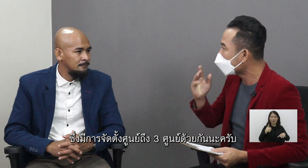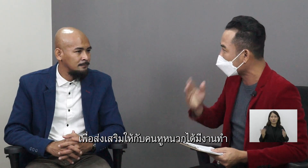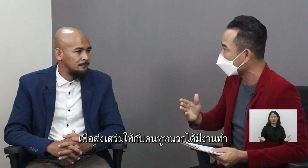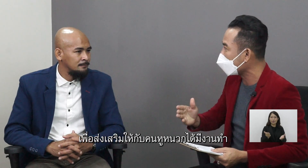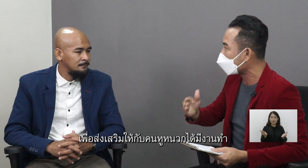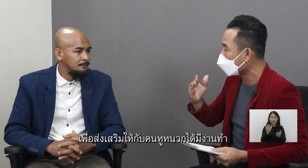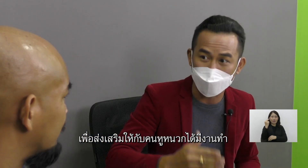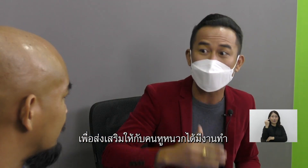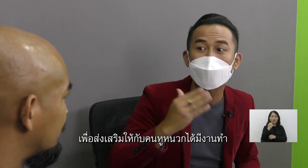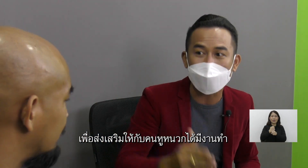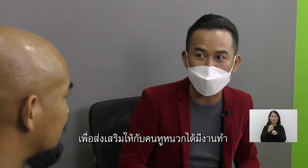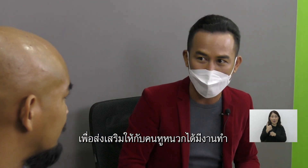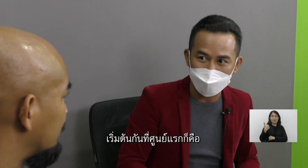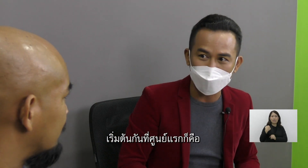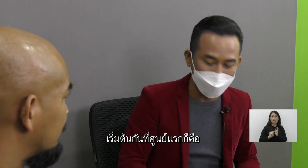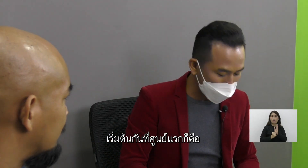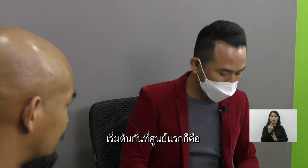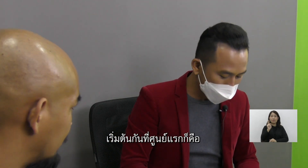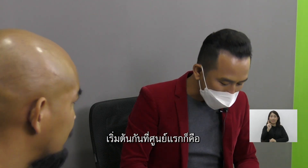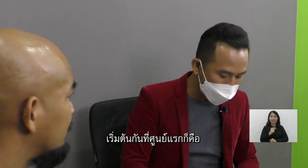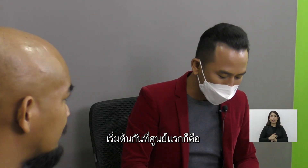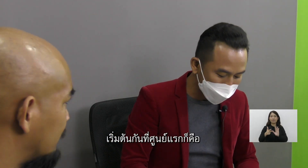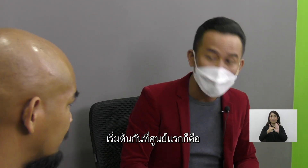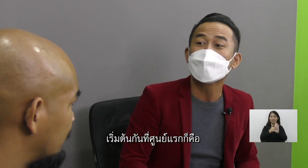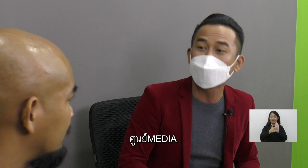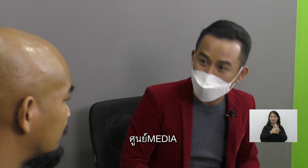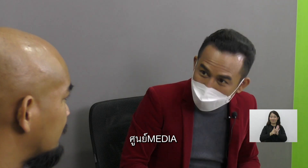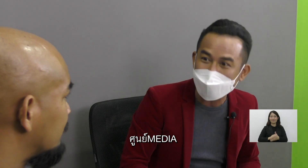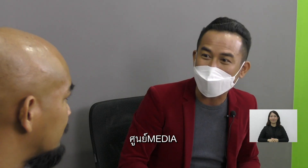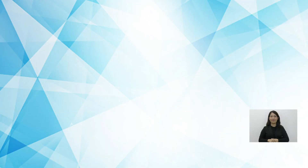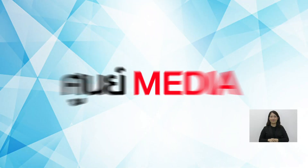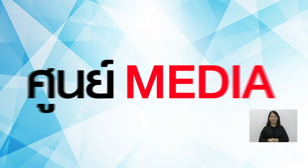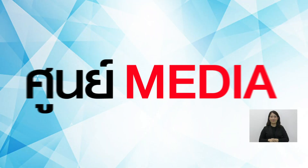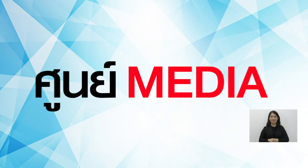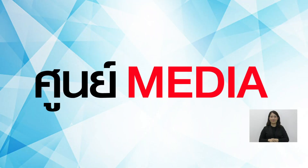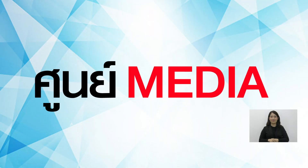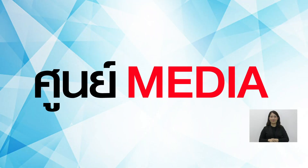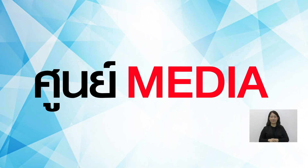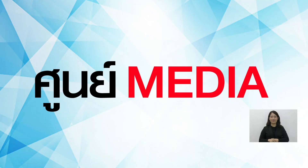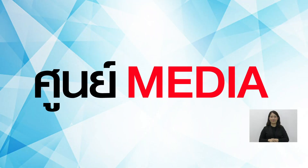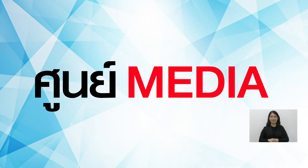เพื่อส่งเสริมให้กับคนหูหนวกได้มีงานทำเริ่มต้นกันที่ศูนย์แรกก็คือศูนย์มีเดีย